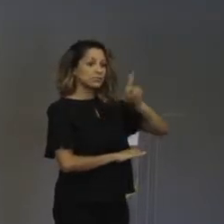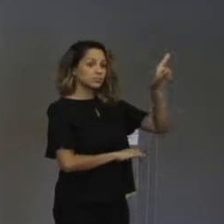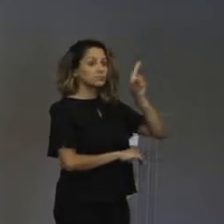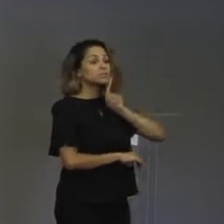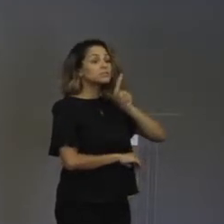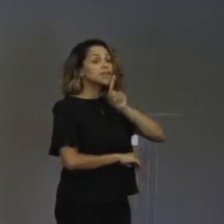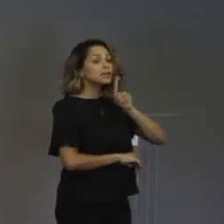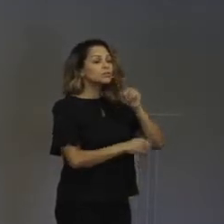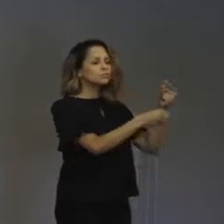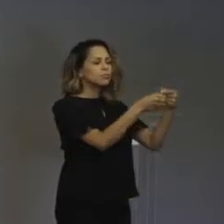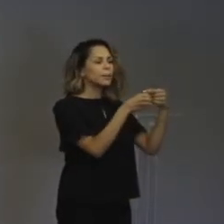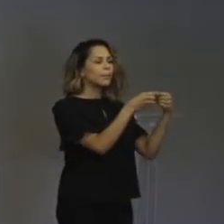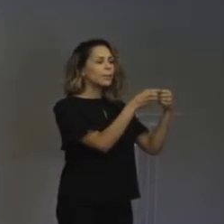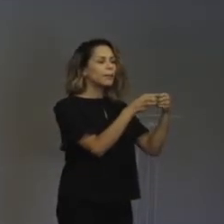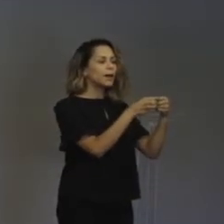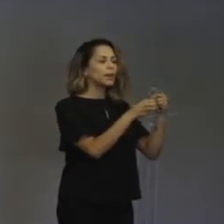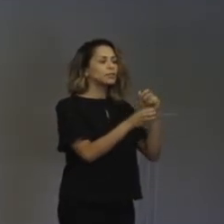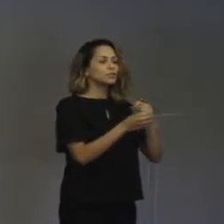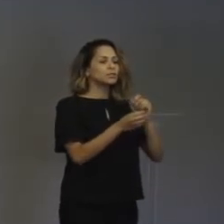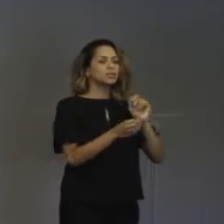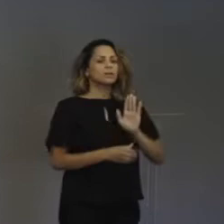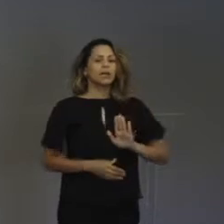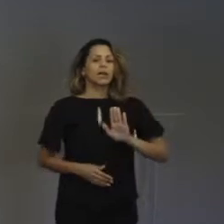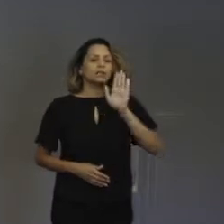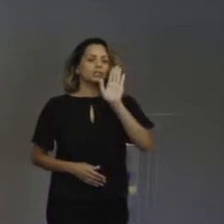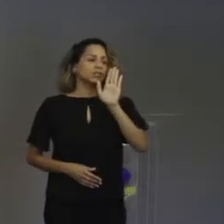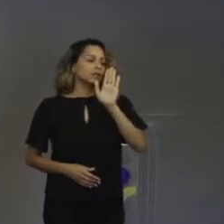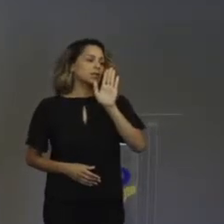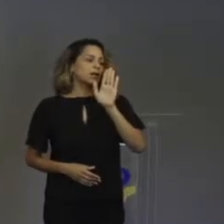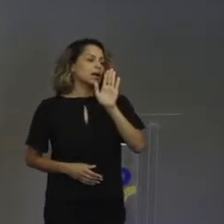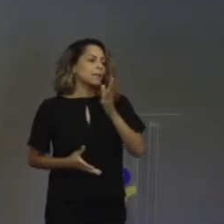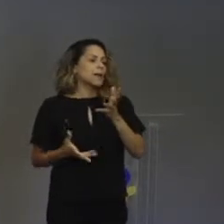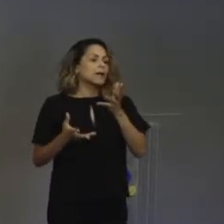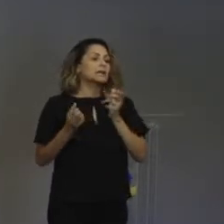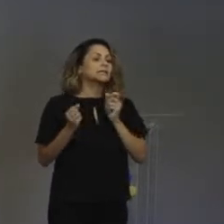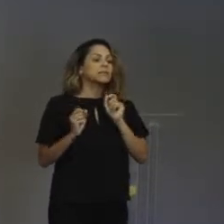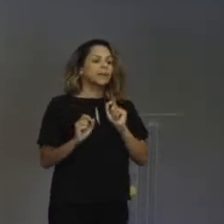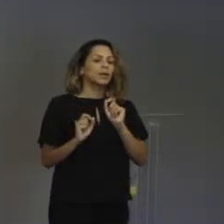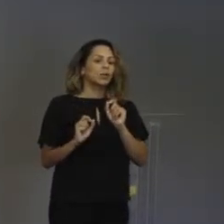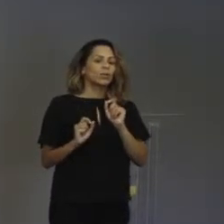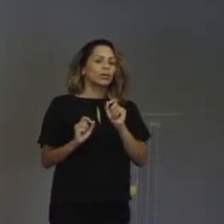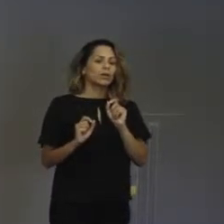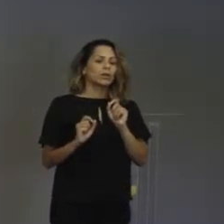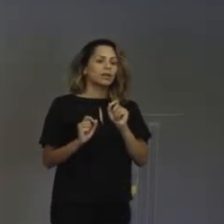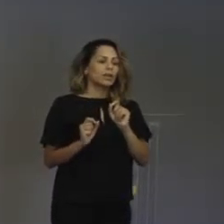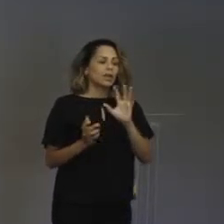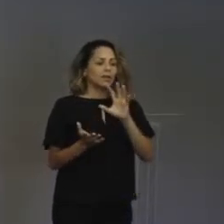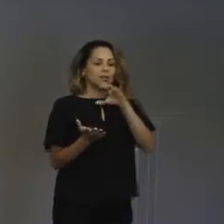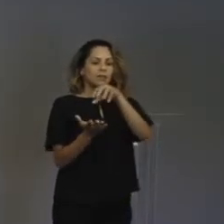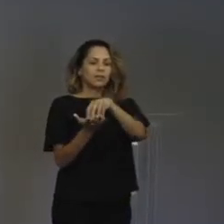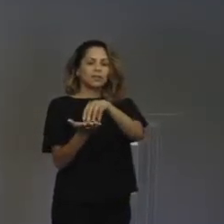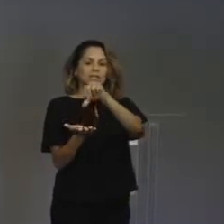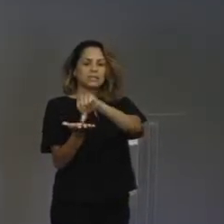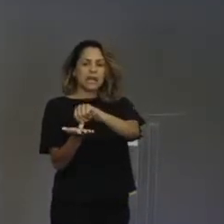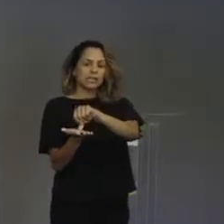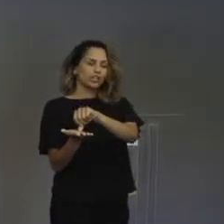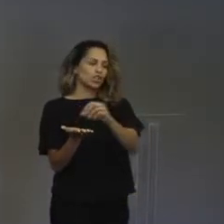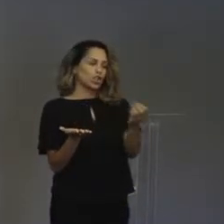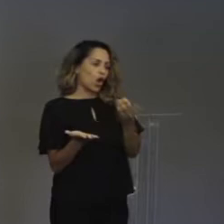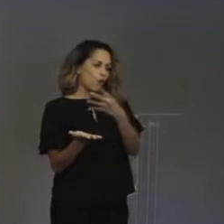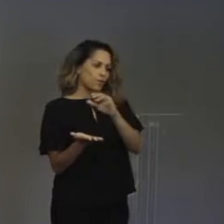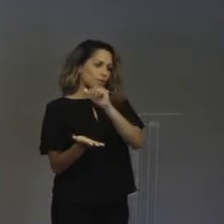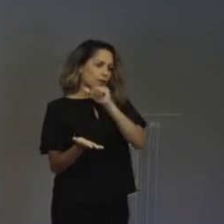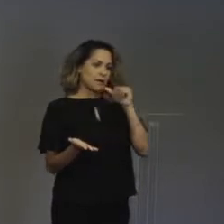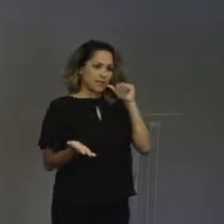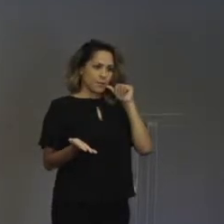sua segunda sede, né? Olhem a inversão da história. E receberam, enfim, centenas não, mas